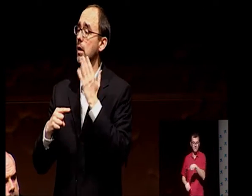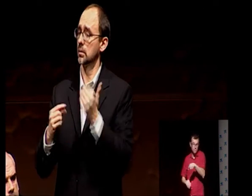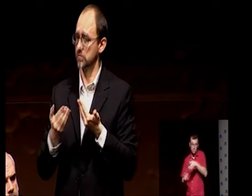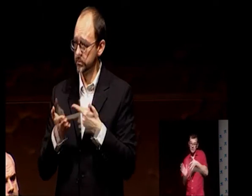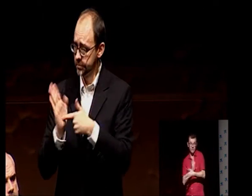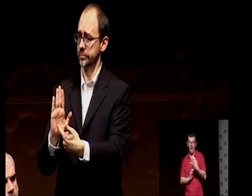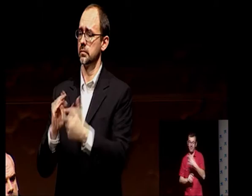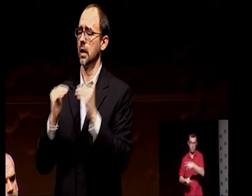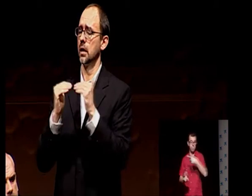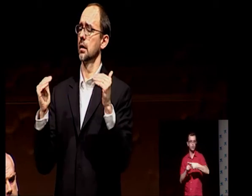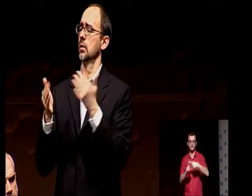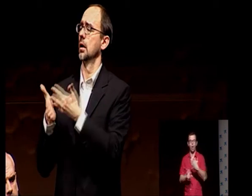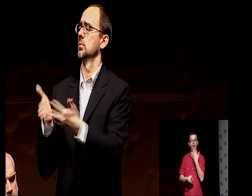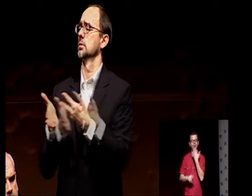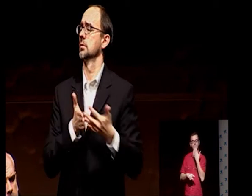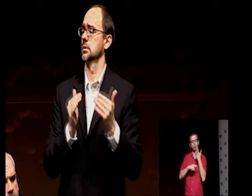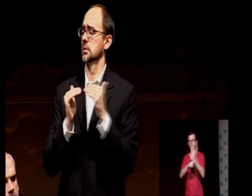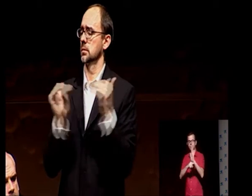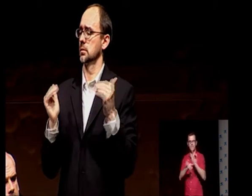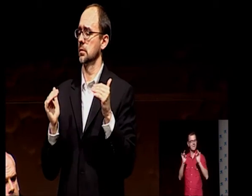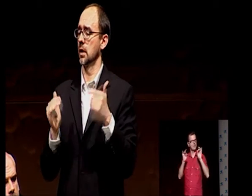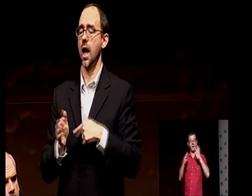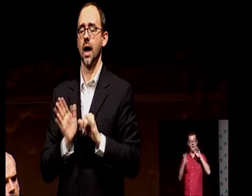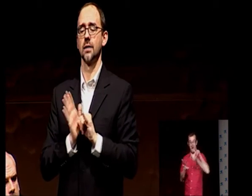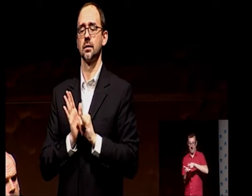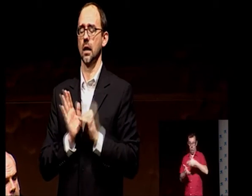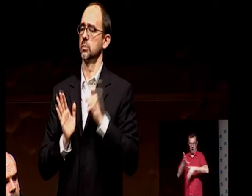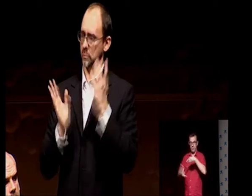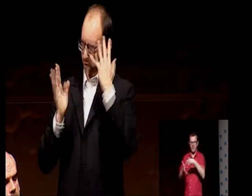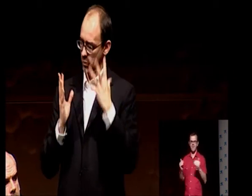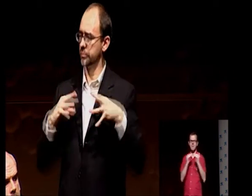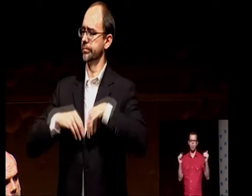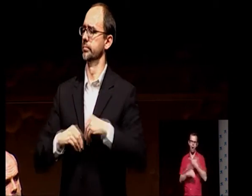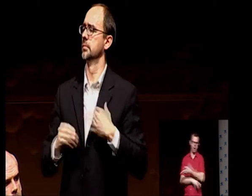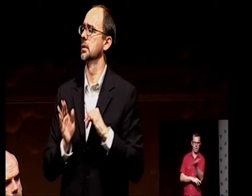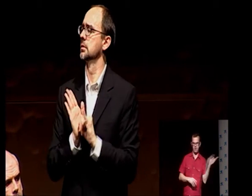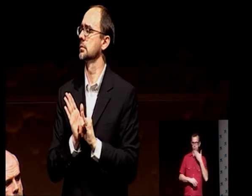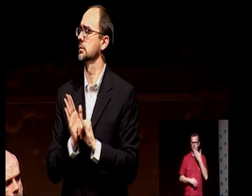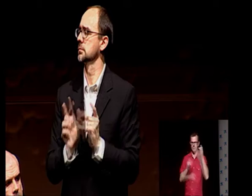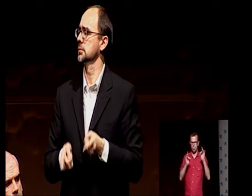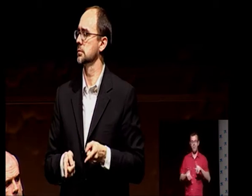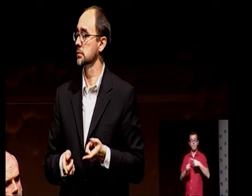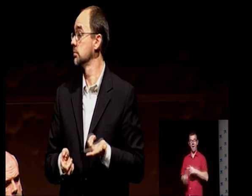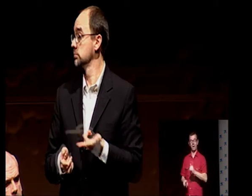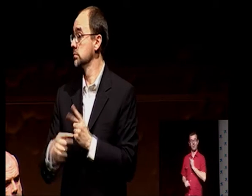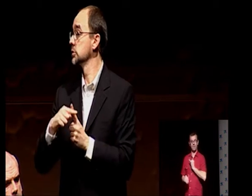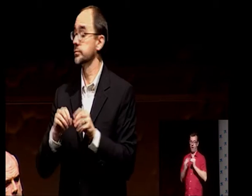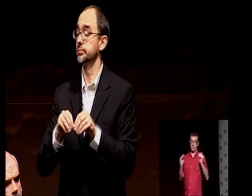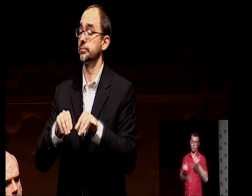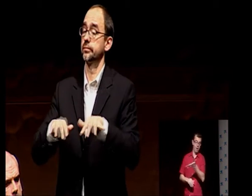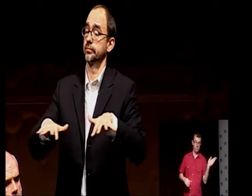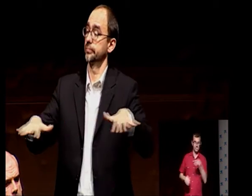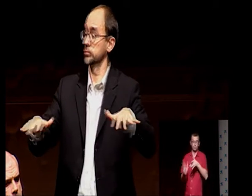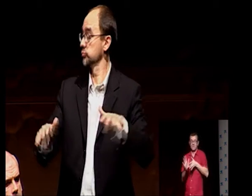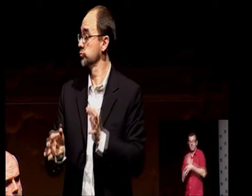lingüística sino con esta parte más sociocultural es es un ejemplo Claro igual que se enseñan otras